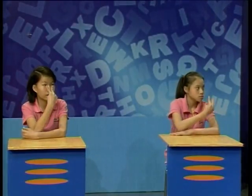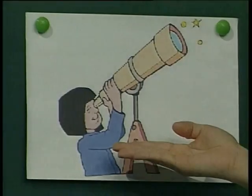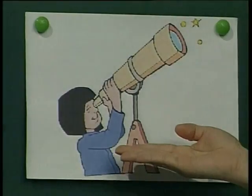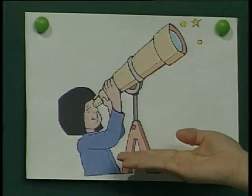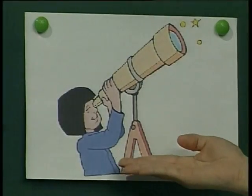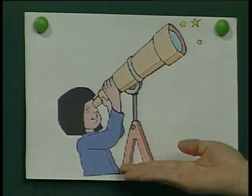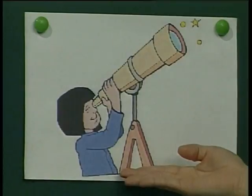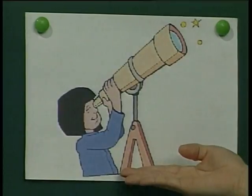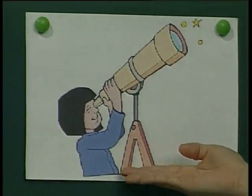Nhìn